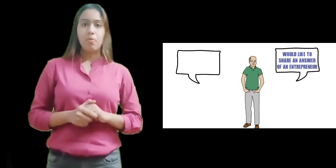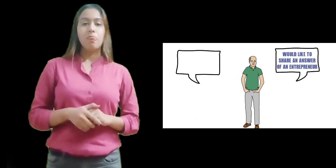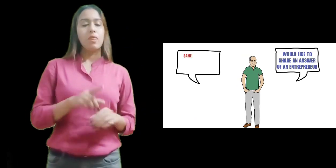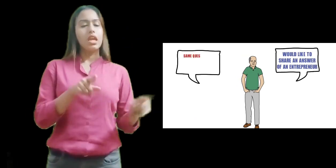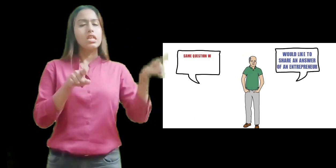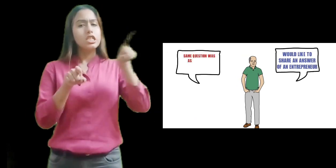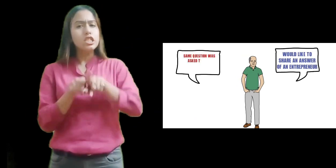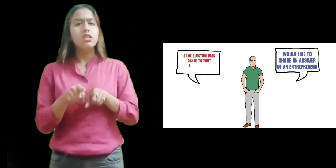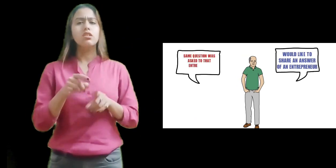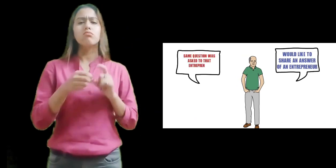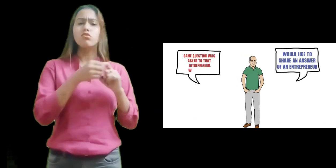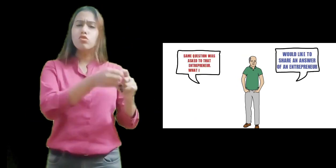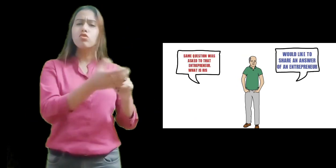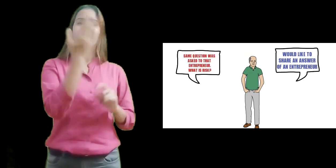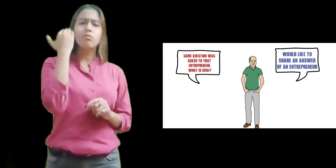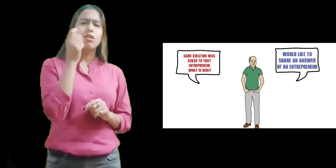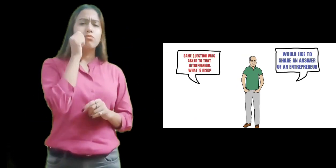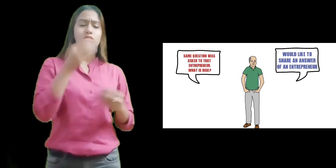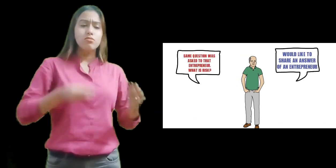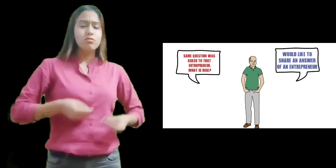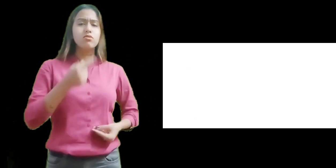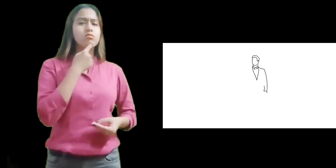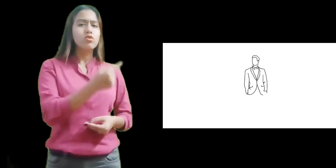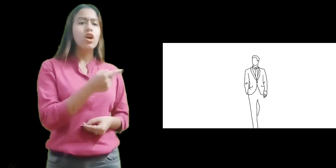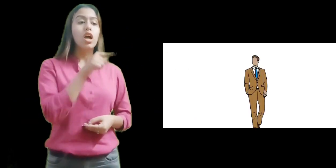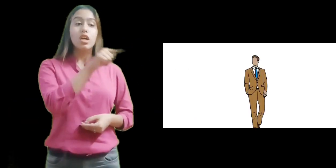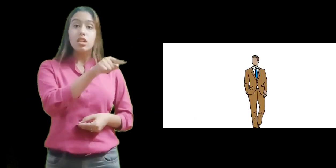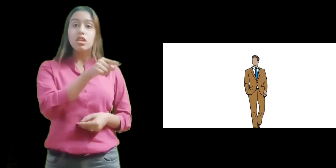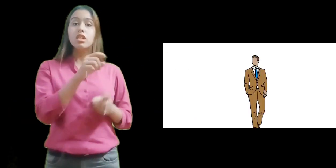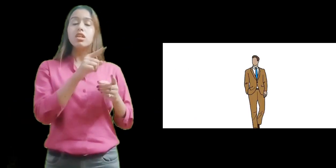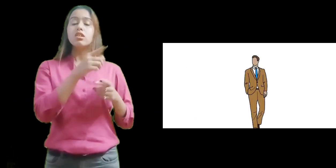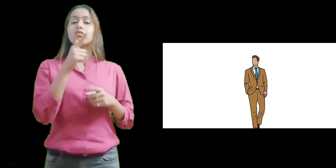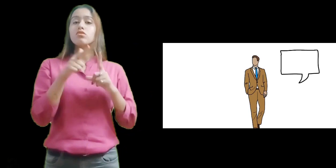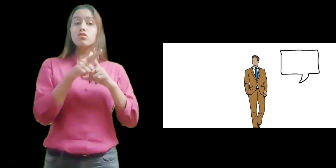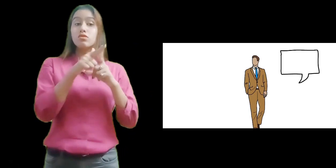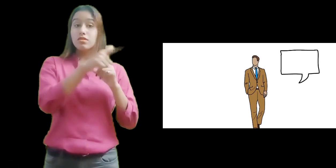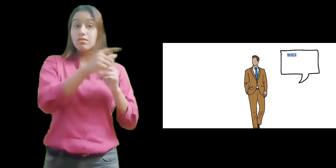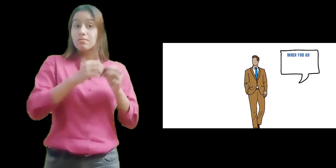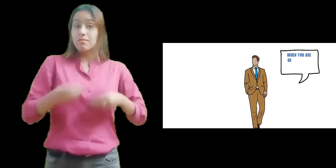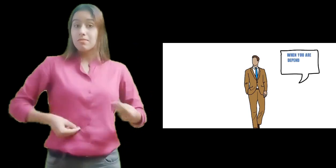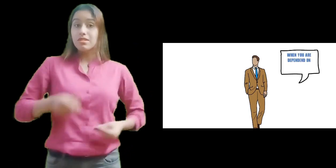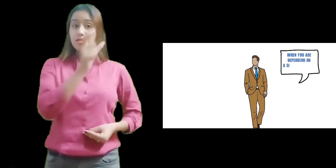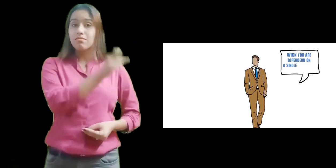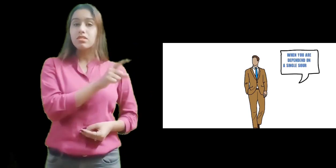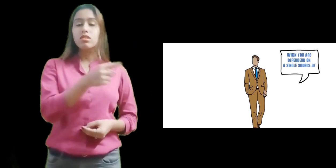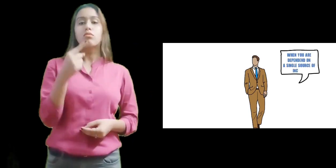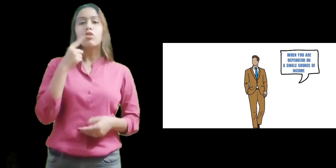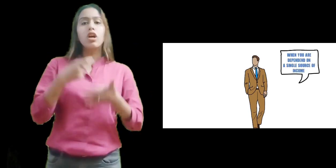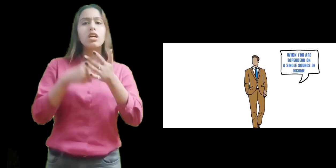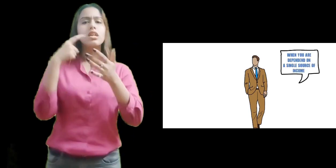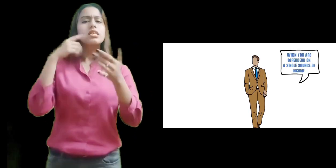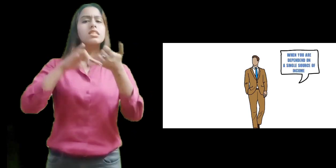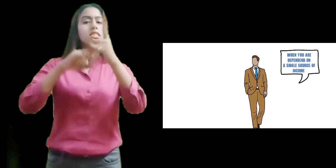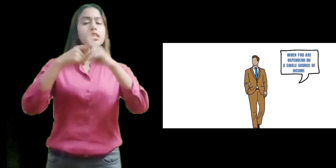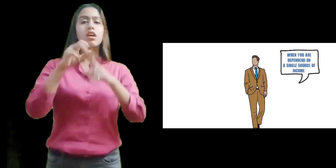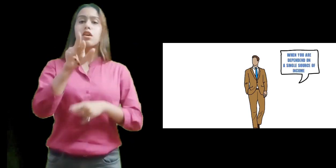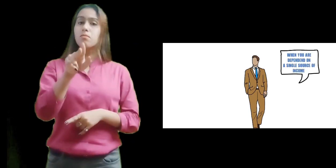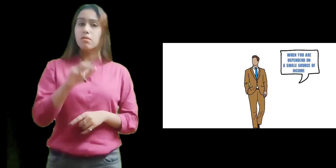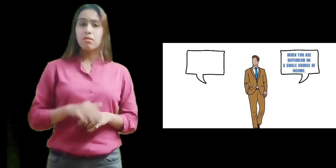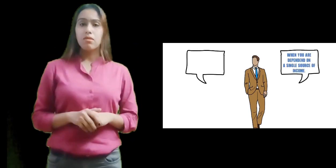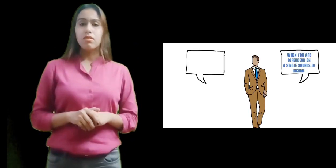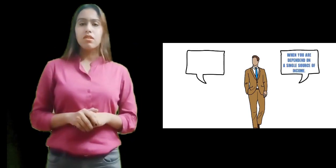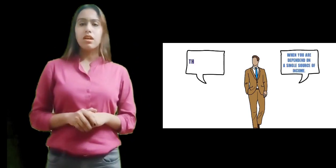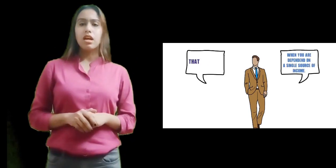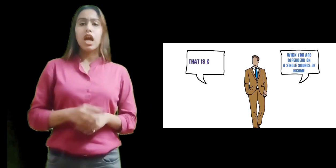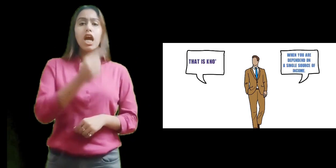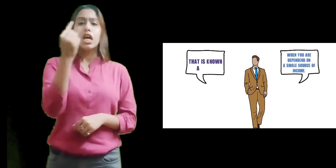पूछा गया था कि रिस्क किसे कहते हैं, तब उस एंटरप्रेन्योर ने कहा था कि रिस्क उसे कहते हैं जब आप बस एक सिंगल सोर्स